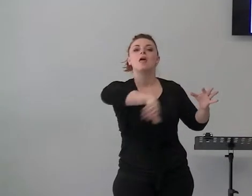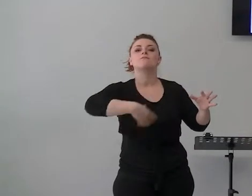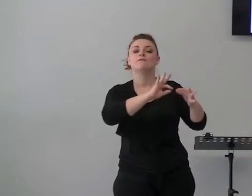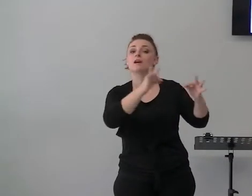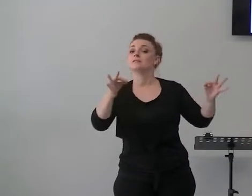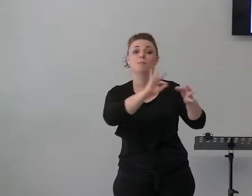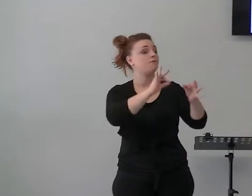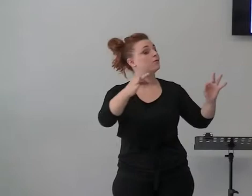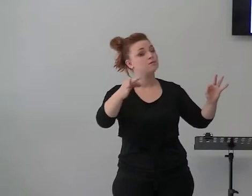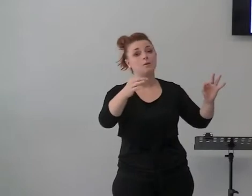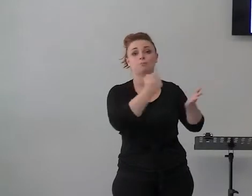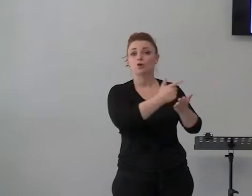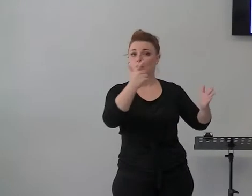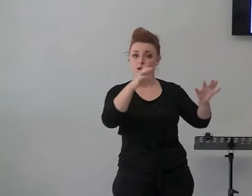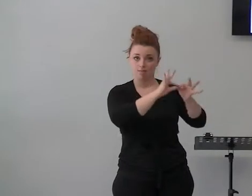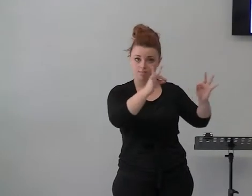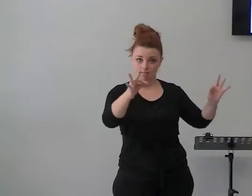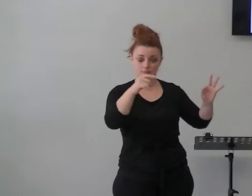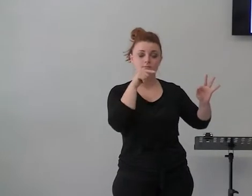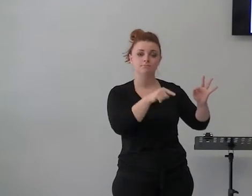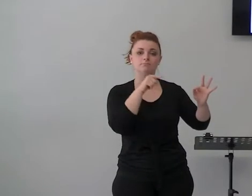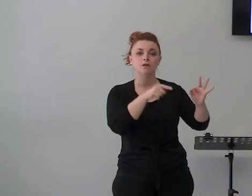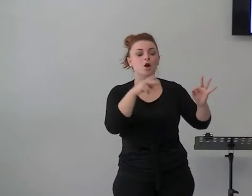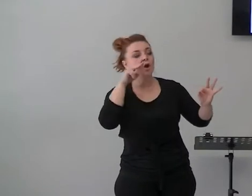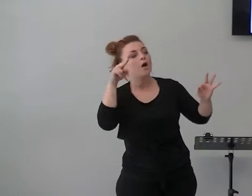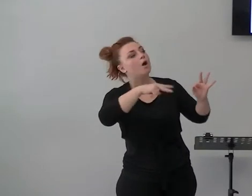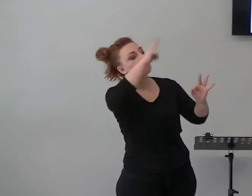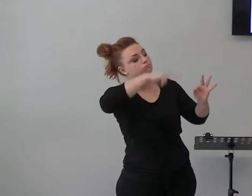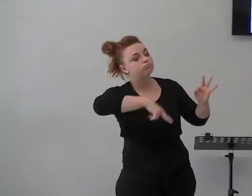Non vi trovò niente altro che foglie. Perché?